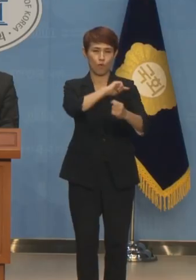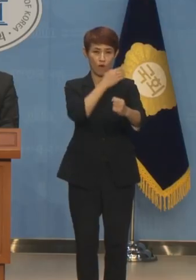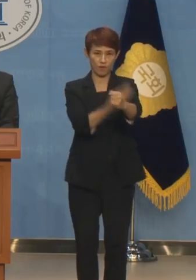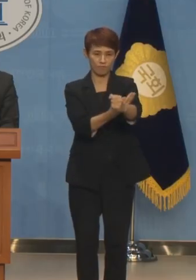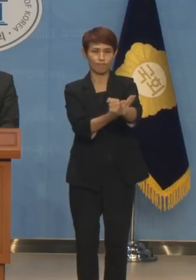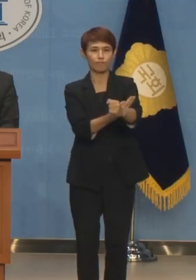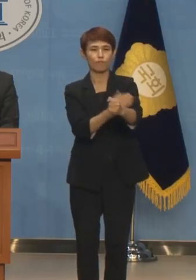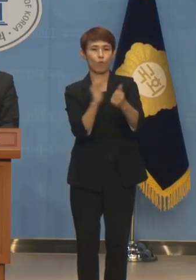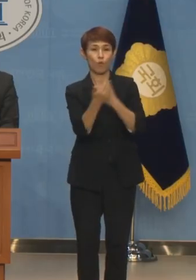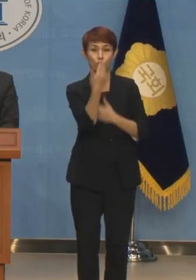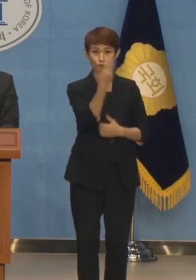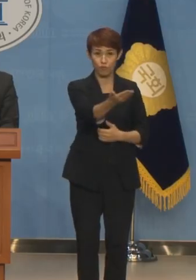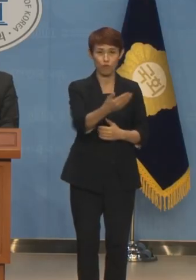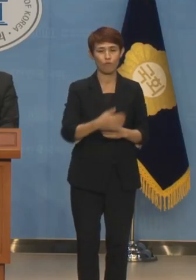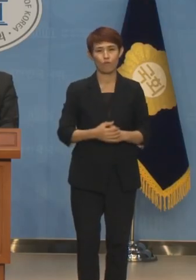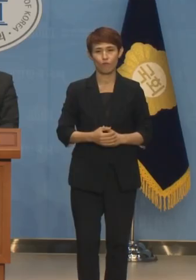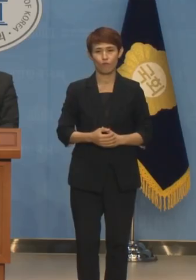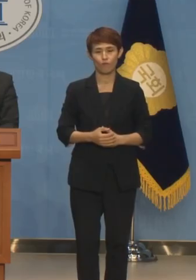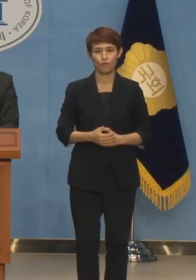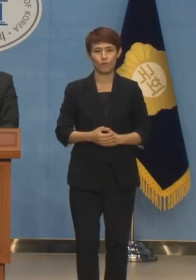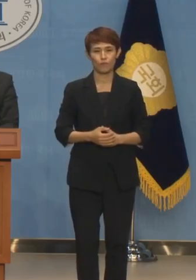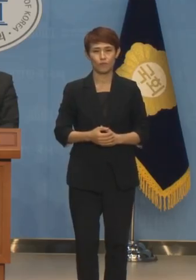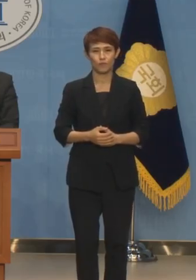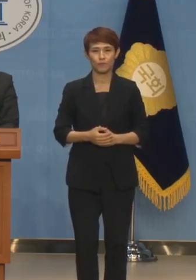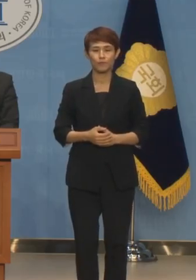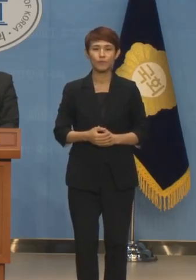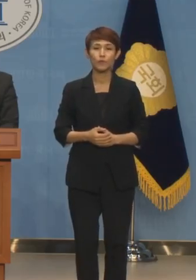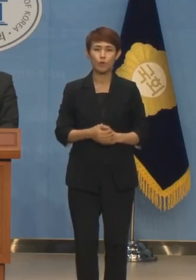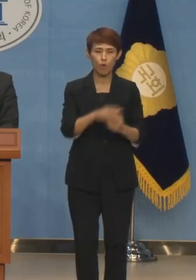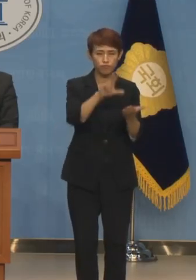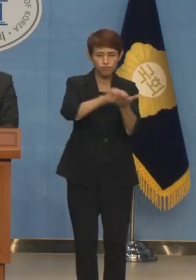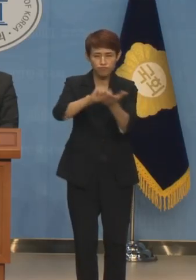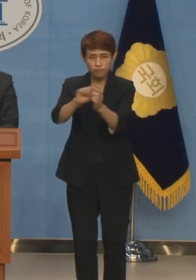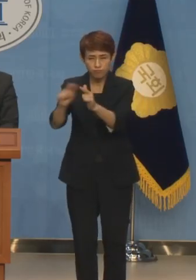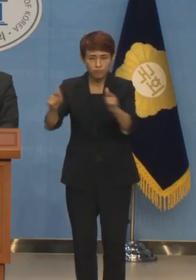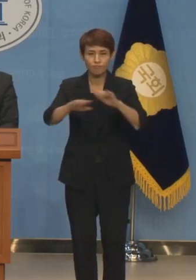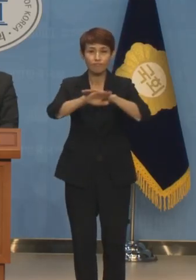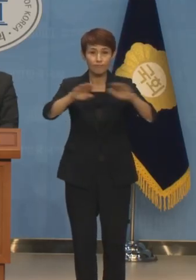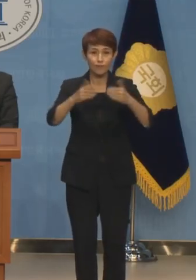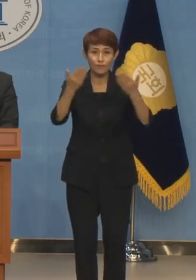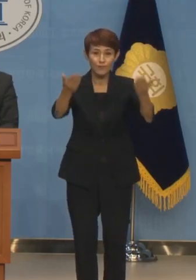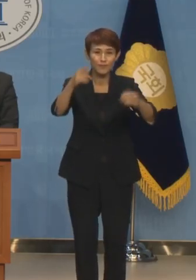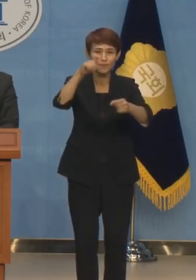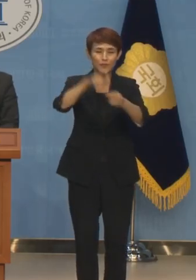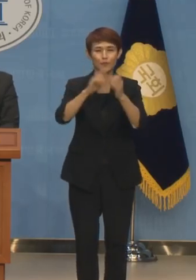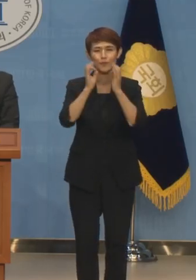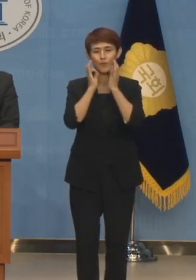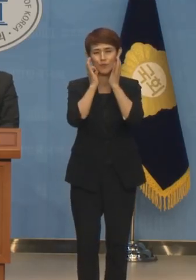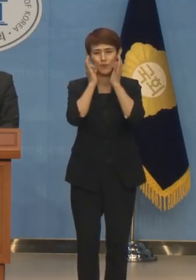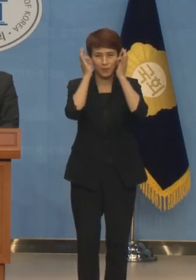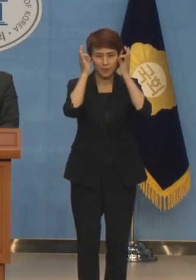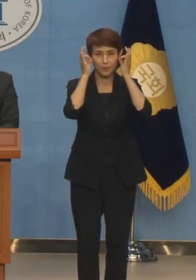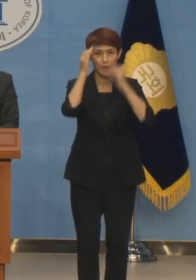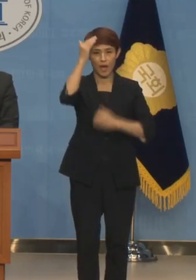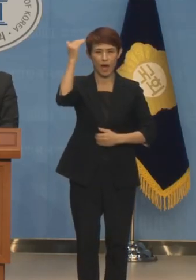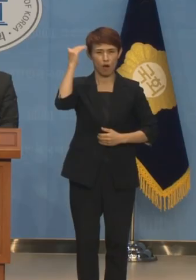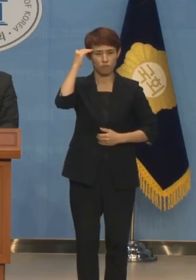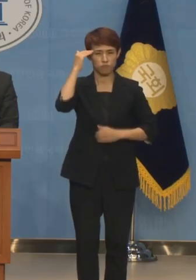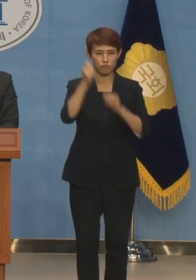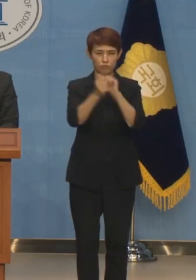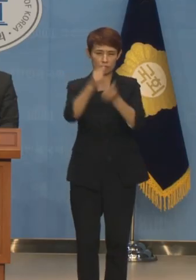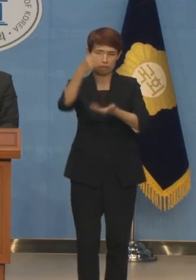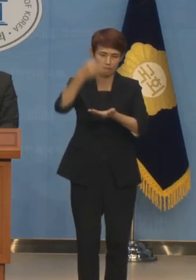해법, 특히 후진적 기업 지배 구조의 문제를 해소하는 데 최선을 노력을 다하여 코리아